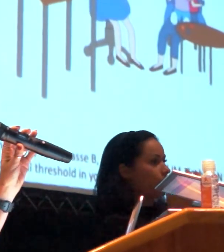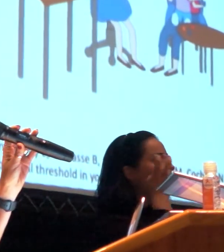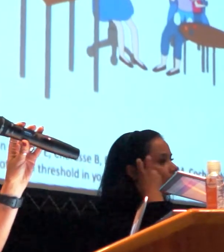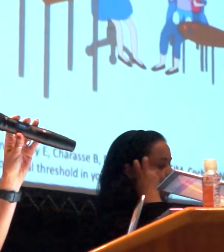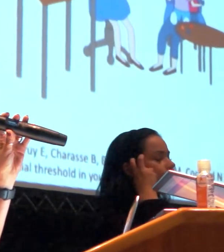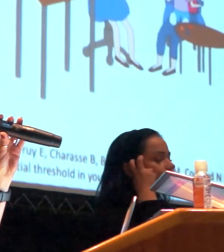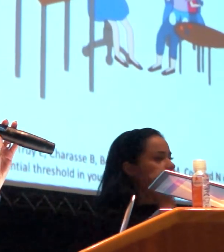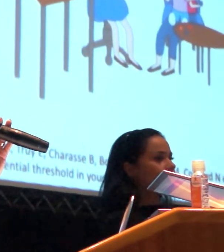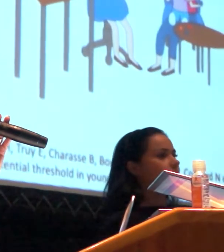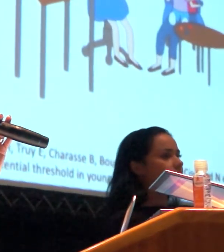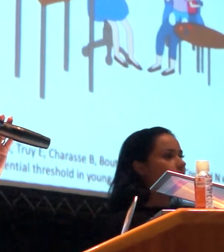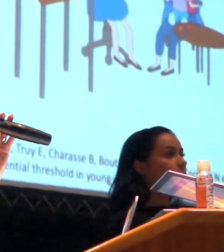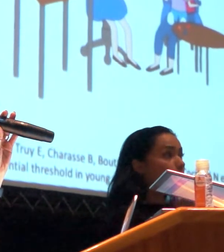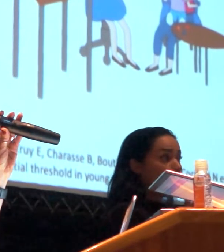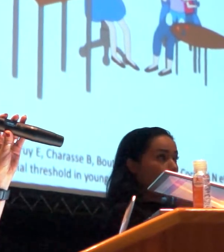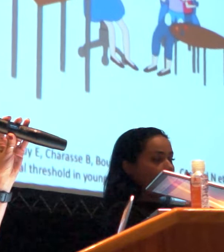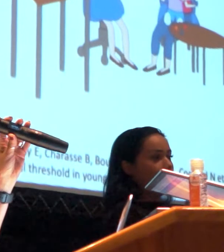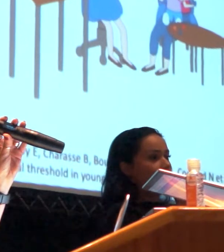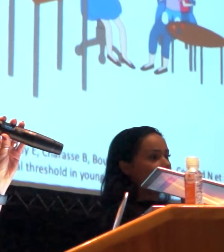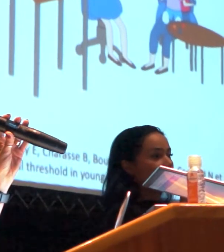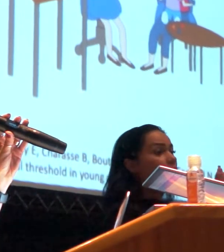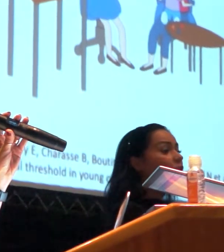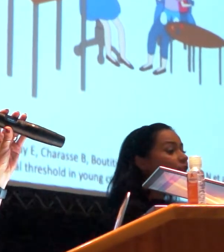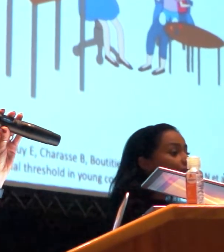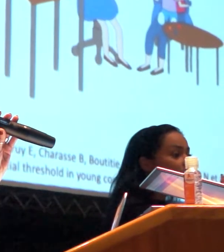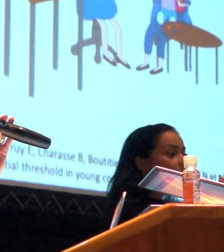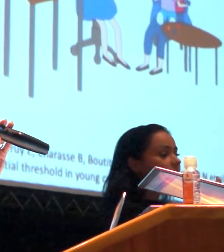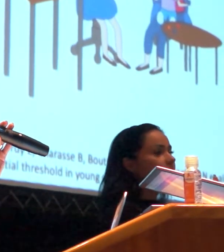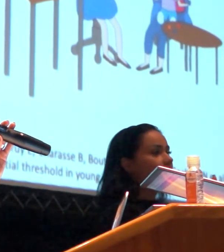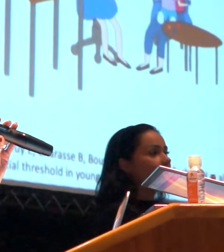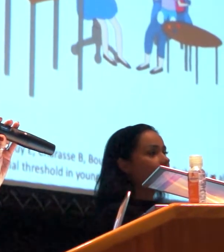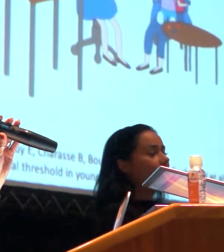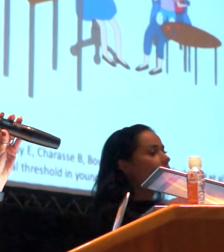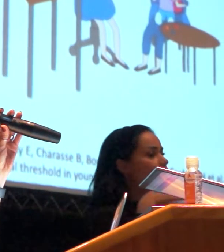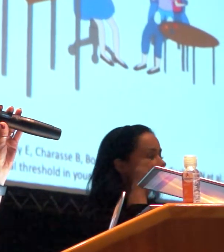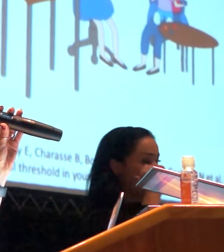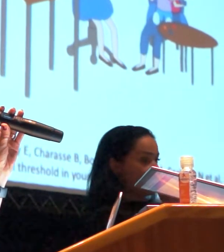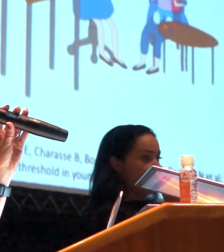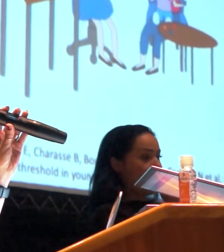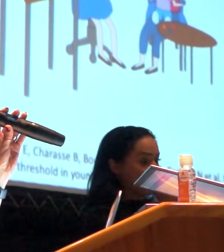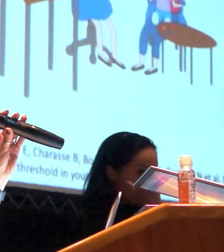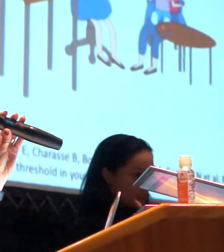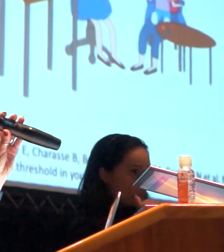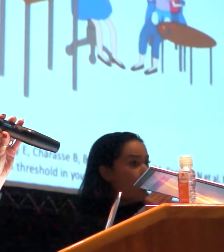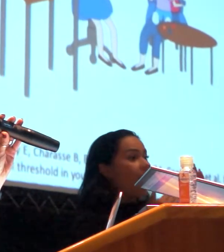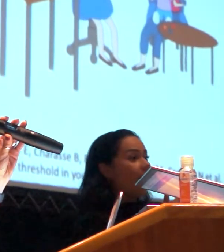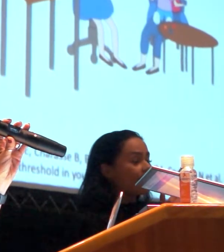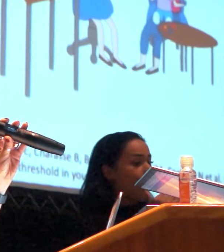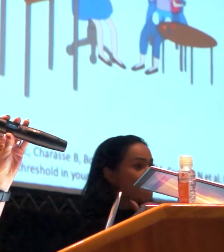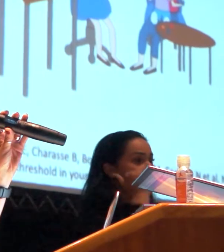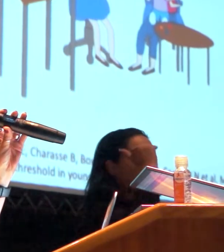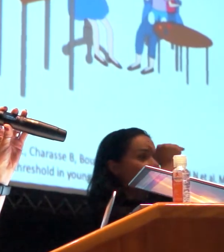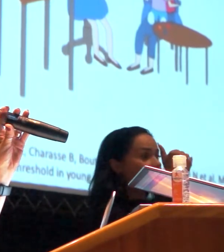programação do implante coclear, quando a gente vai oferecer a audibilidade dos níveis mínimos e máximos de